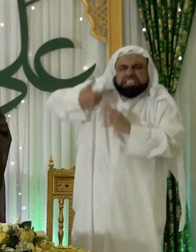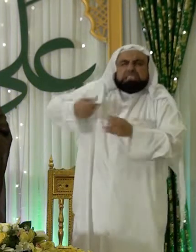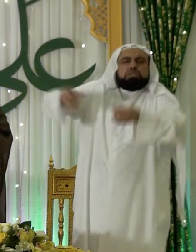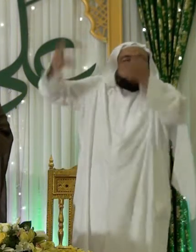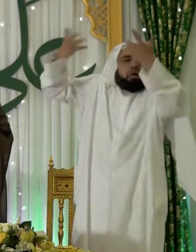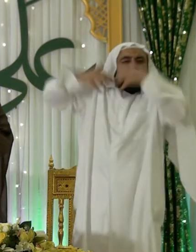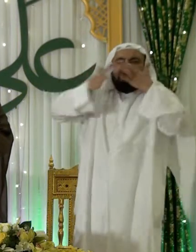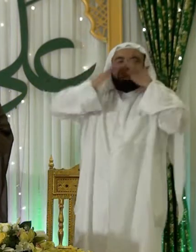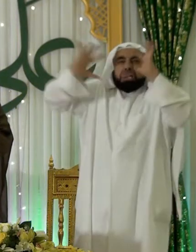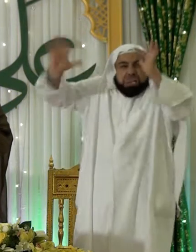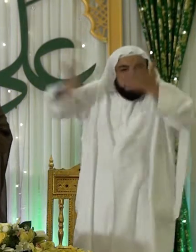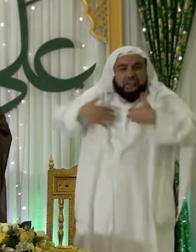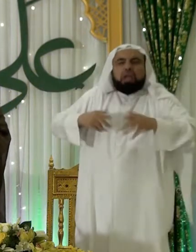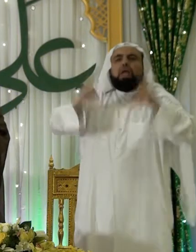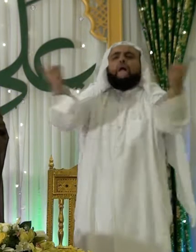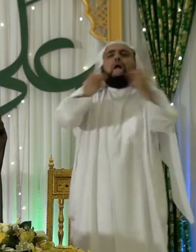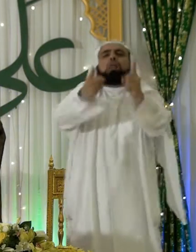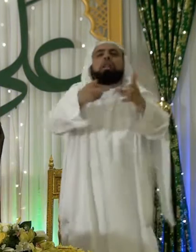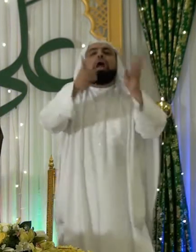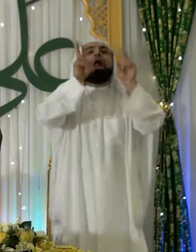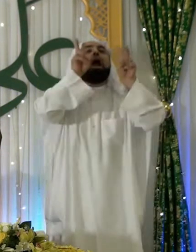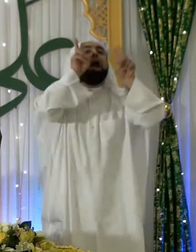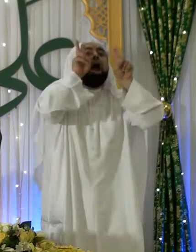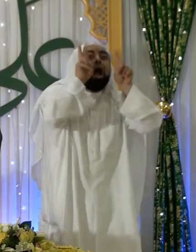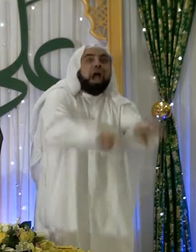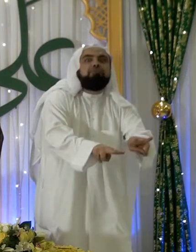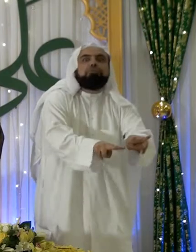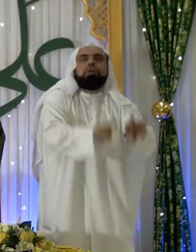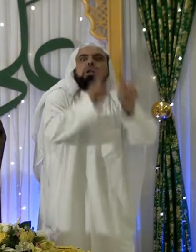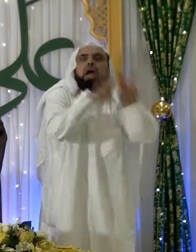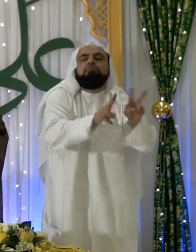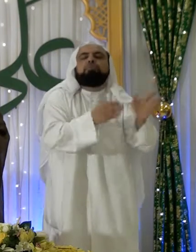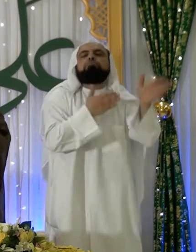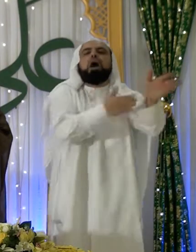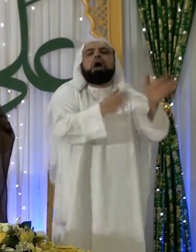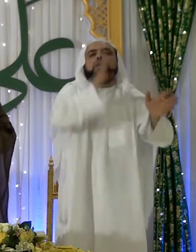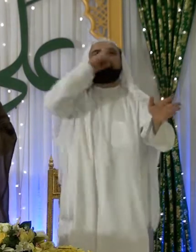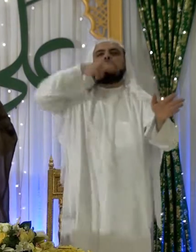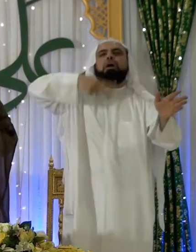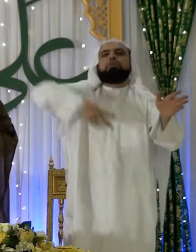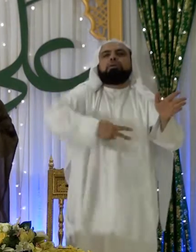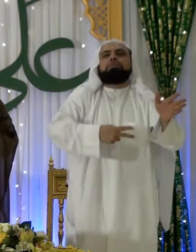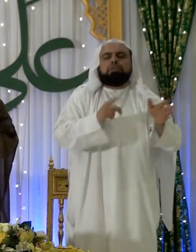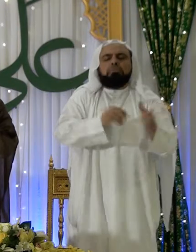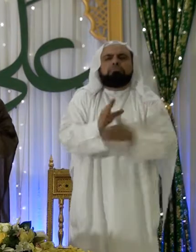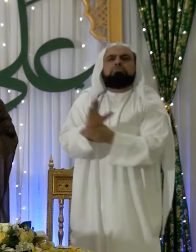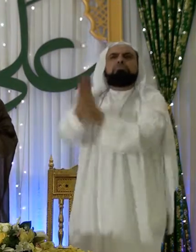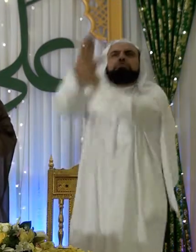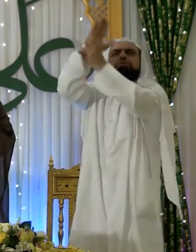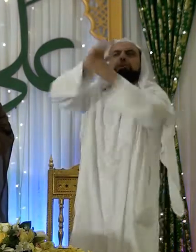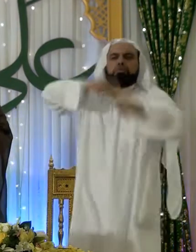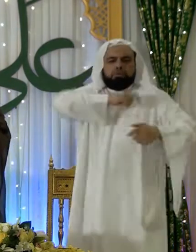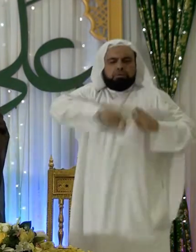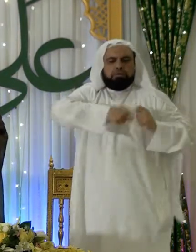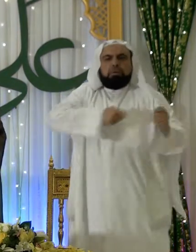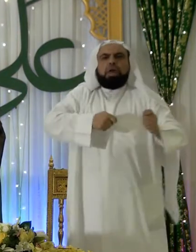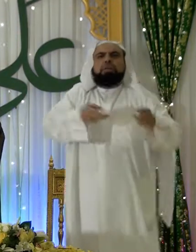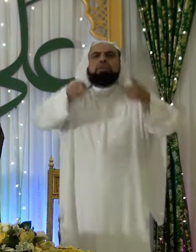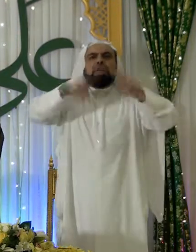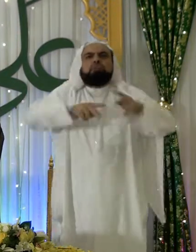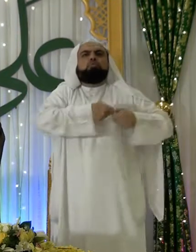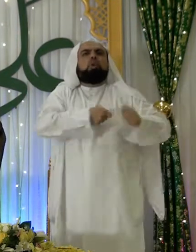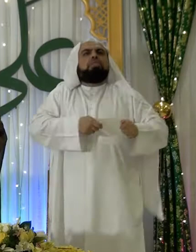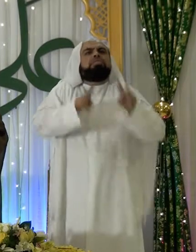موعود، إلى يوم ترجع فيه ولاية علي وخلافة